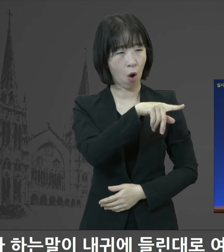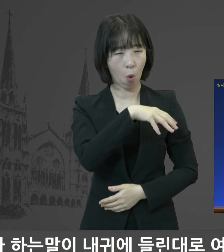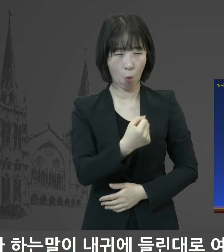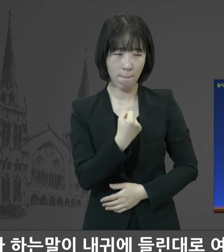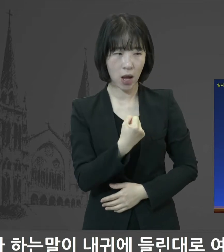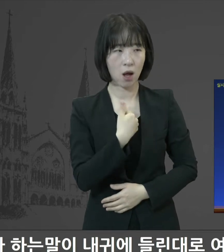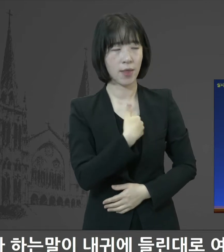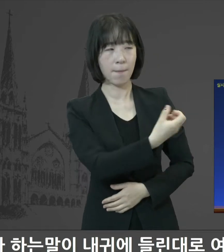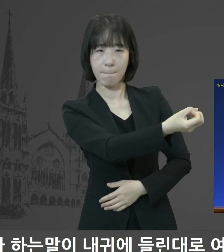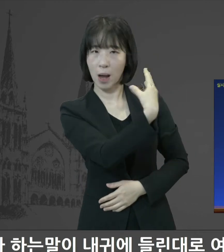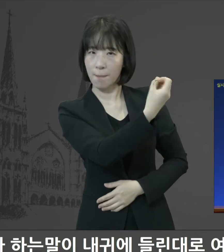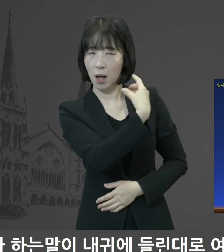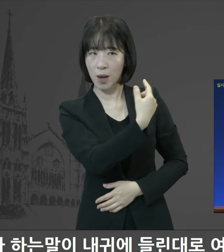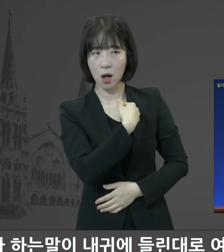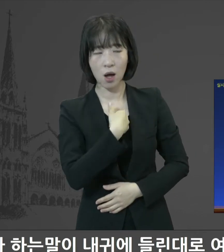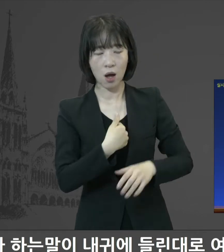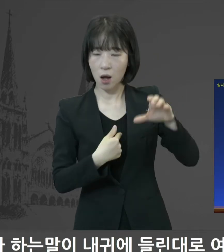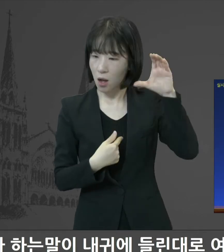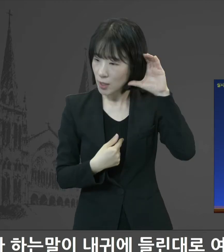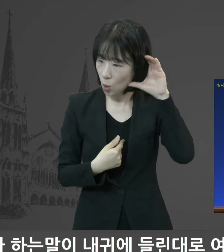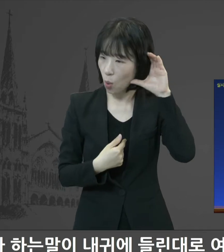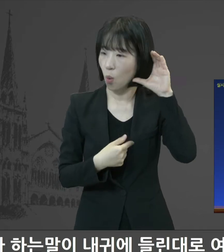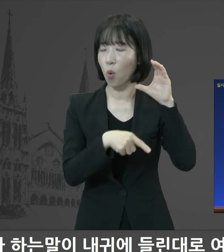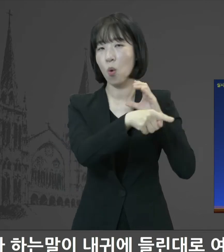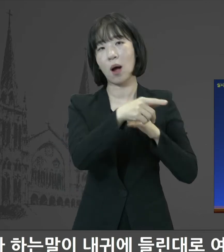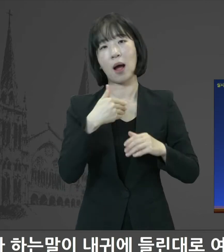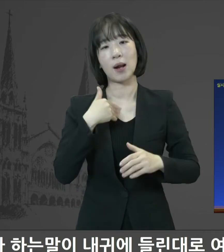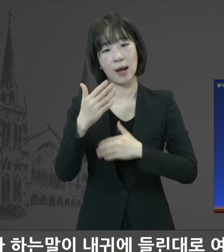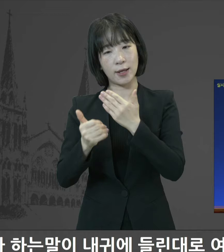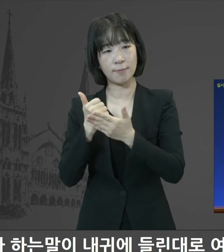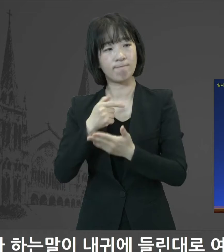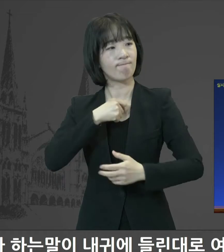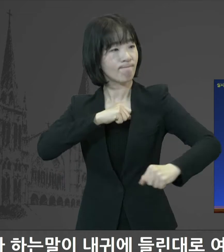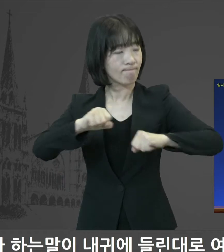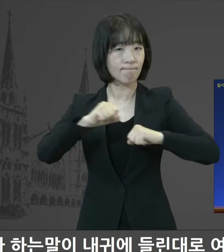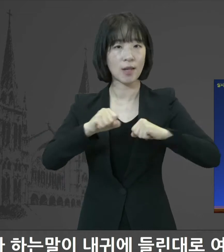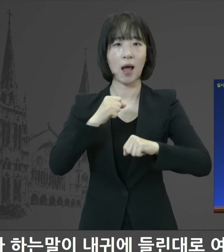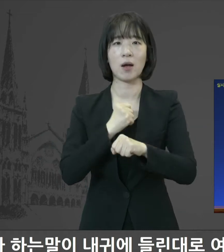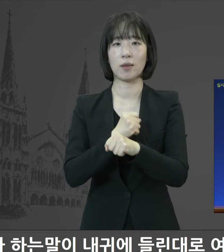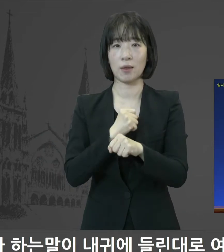들리면 그대로 우리가 불평하는 대로 행하시겠다는 겁니다. 우리가